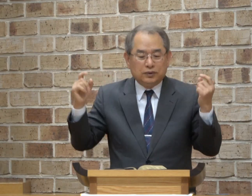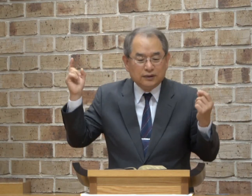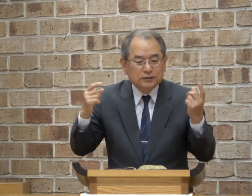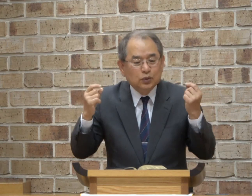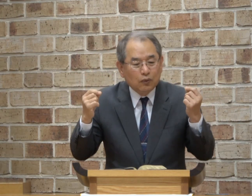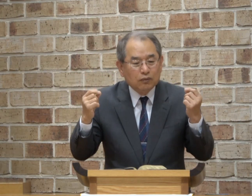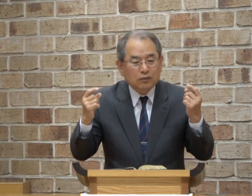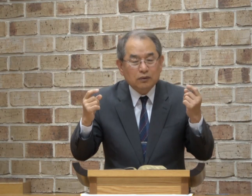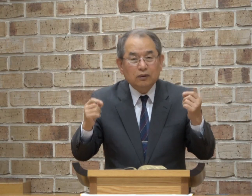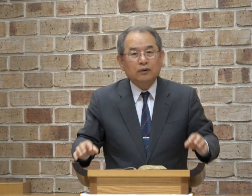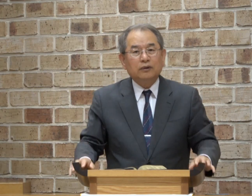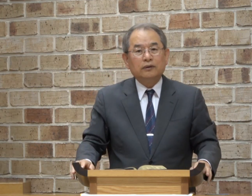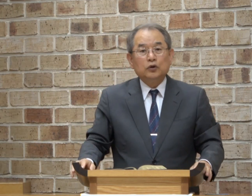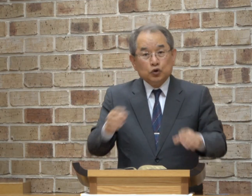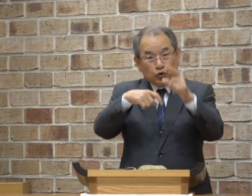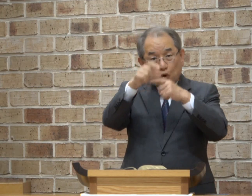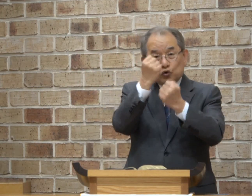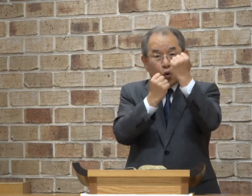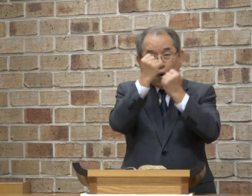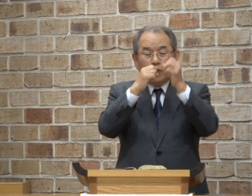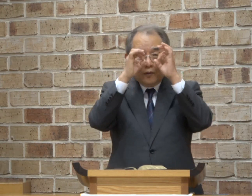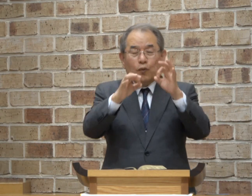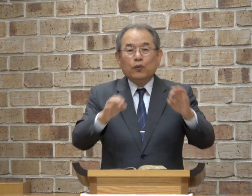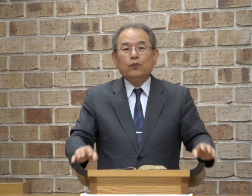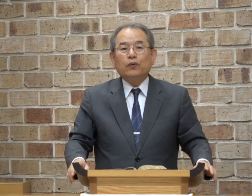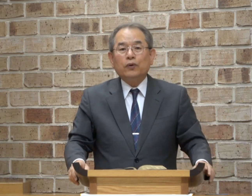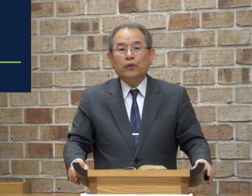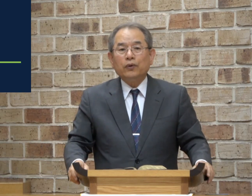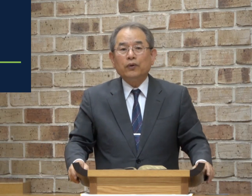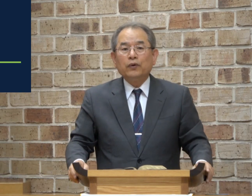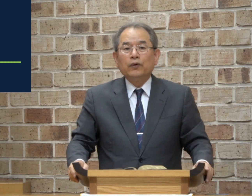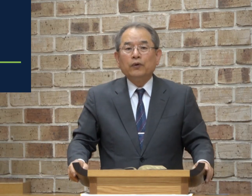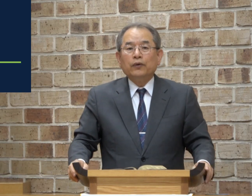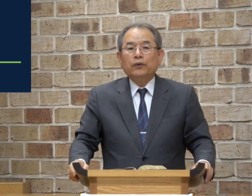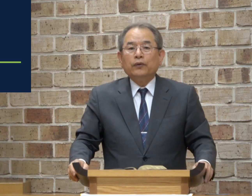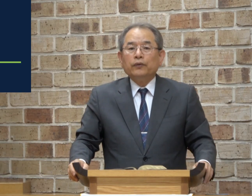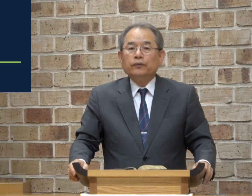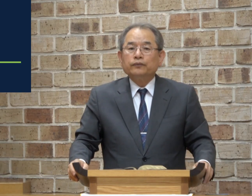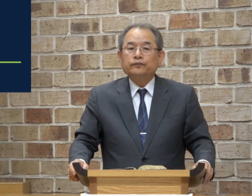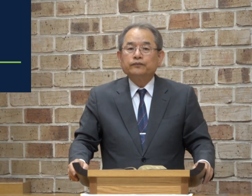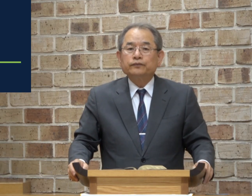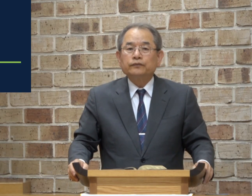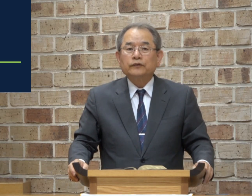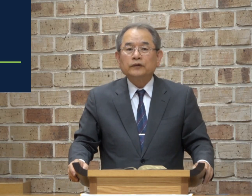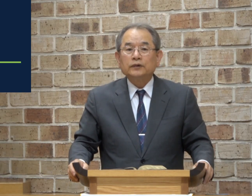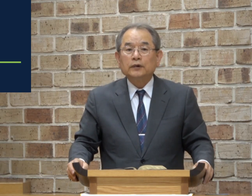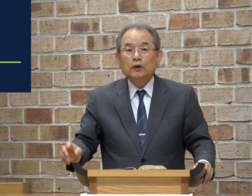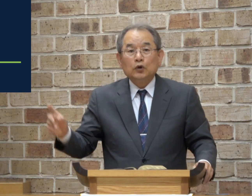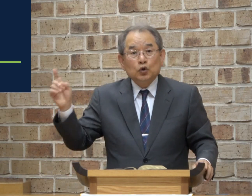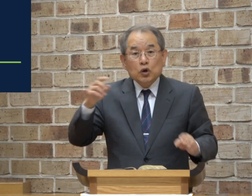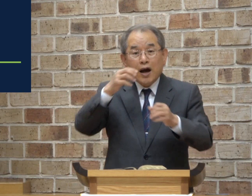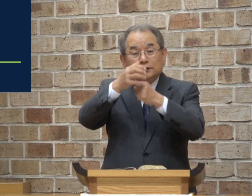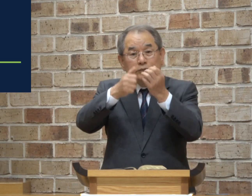삼위일체라는 단어가 설명되지 않았을 뿐이지 하나님의 성부, 성자, 성령 하나님에 대한 말씀이 나타나 있습니다.